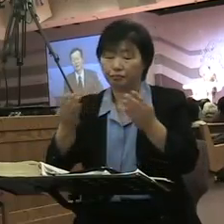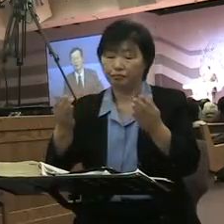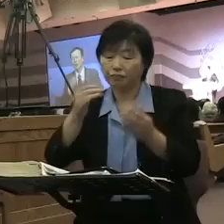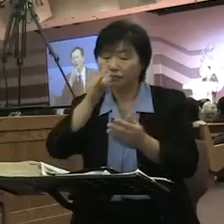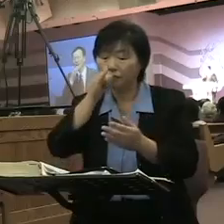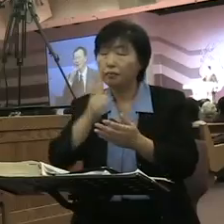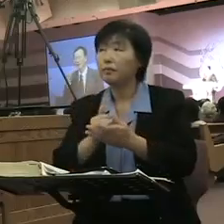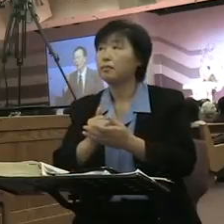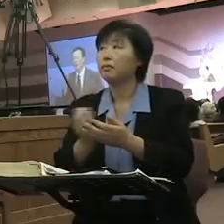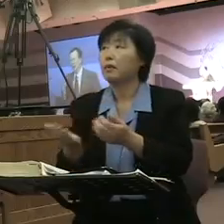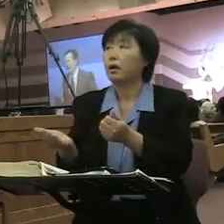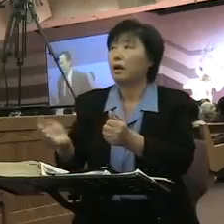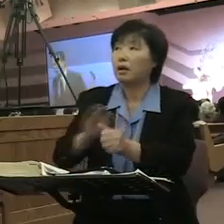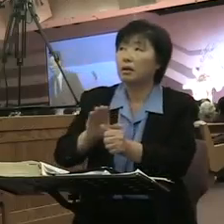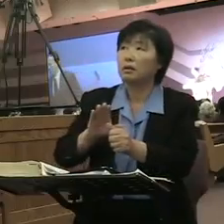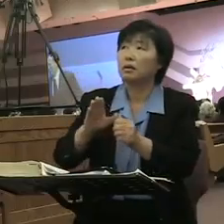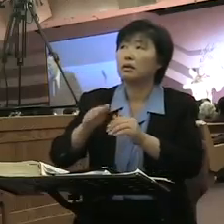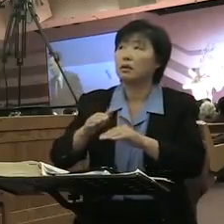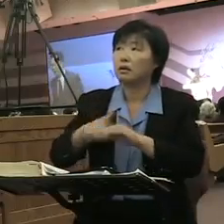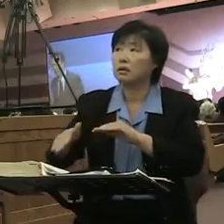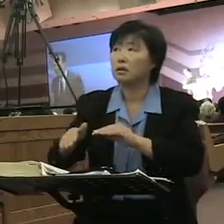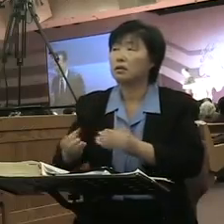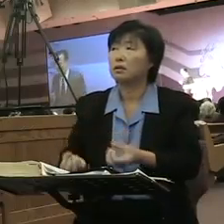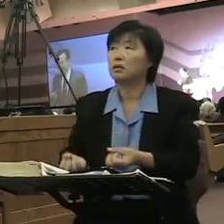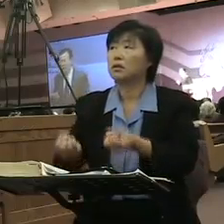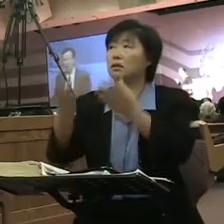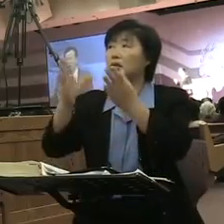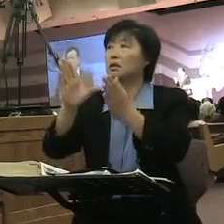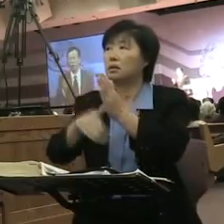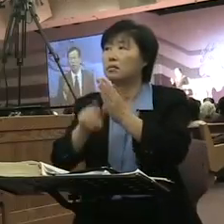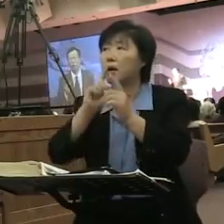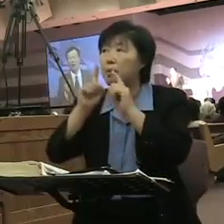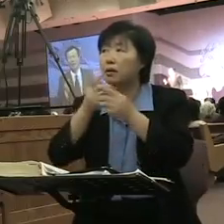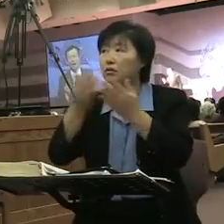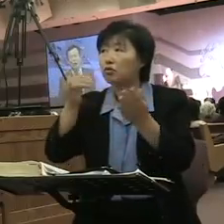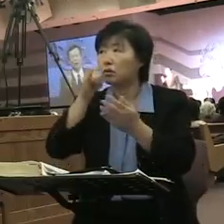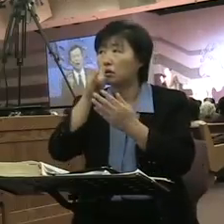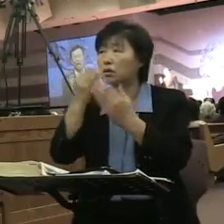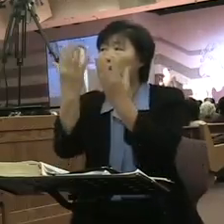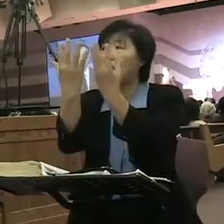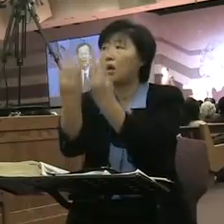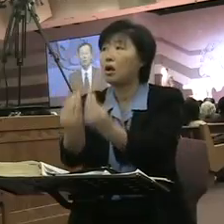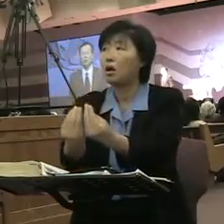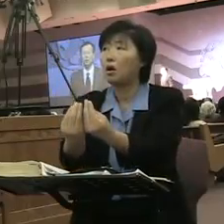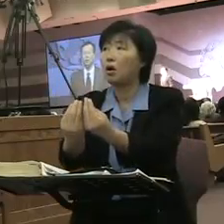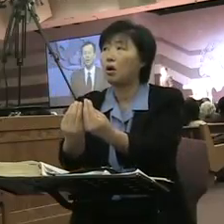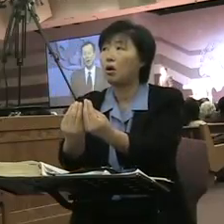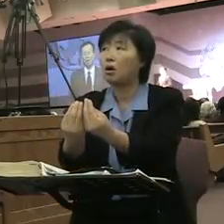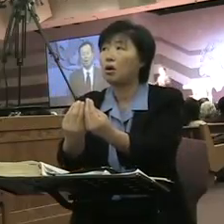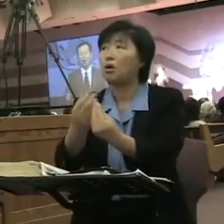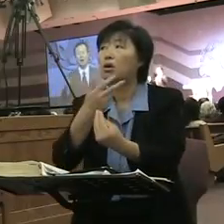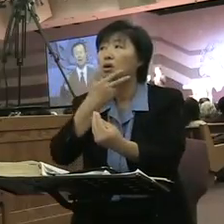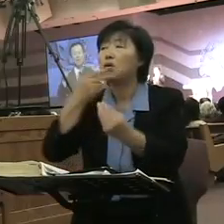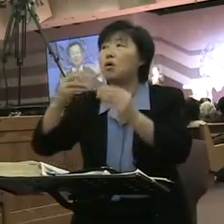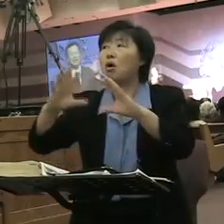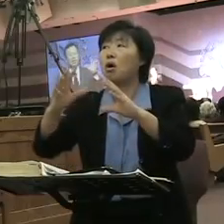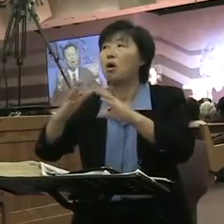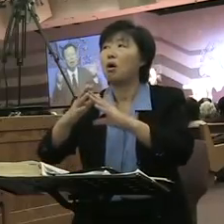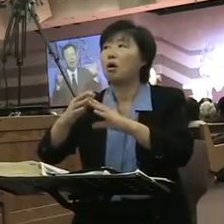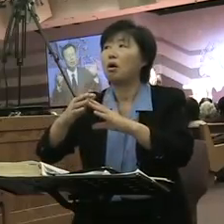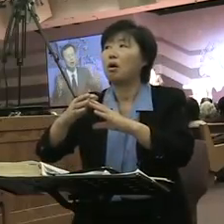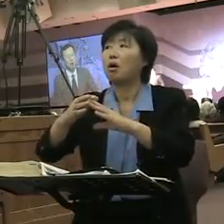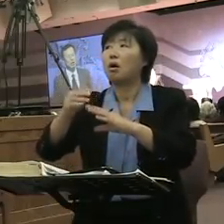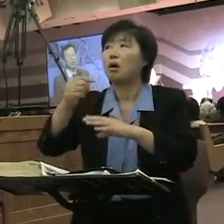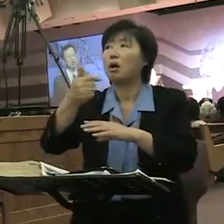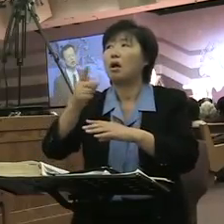제가 장례식 때마다 이 예화를 많이 인용하지만 다시 한번 합니다. 영국의 유명한 장군 웰링턴 장군이 나폴레옹과 마지막